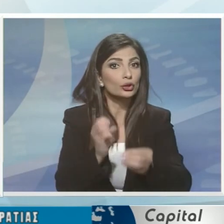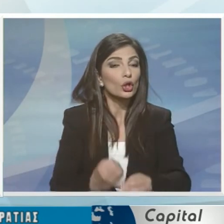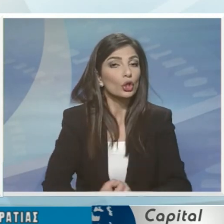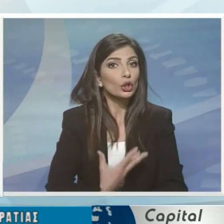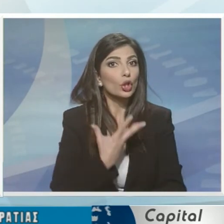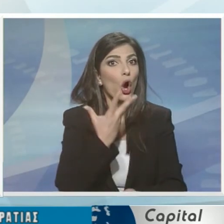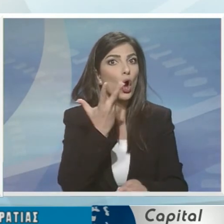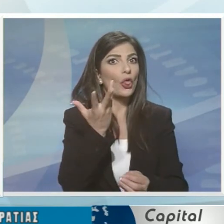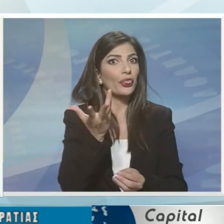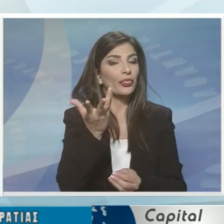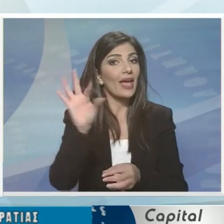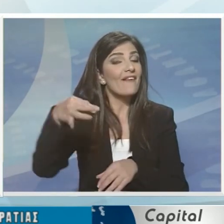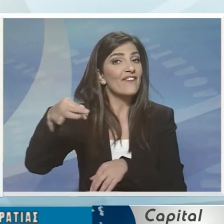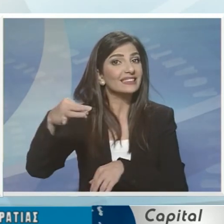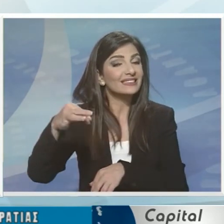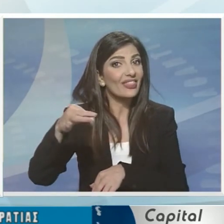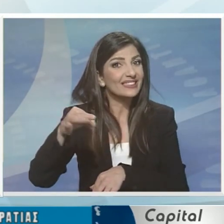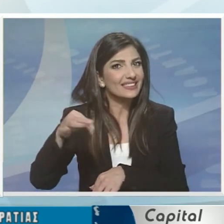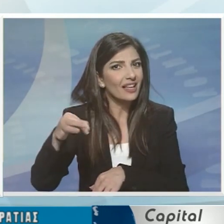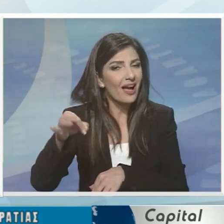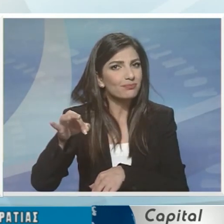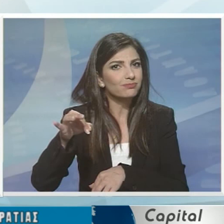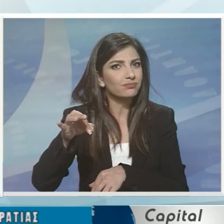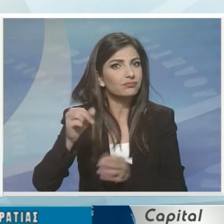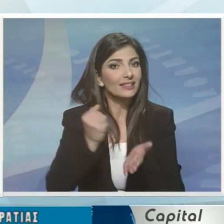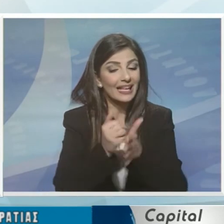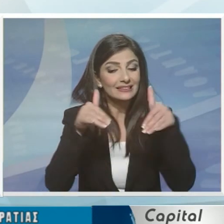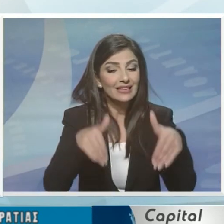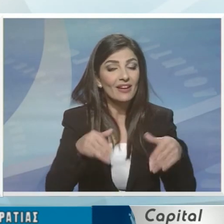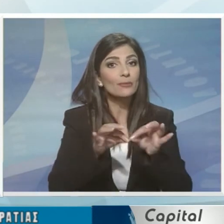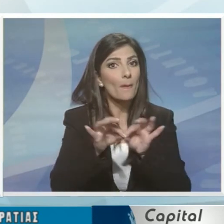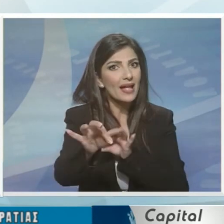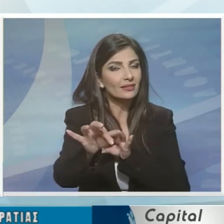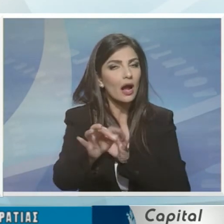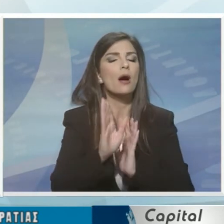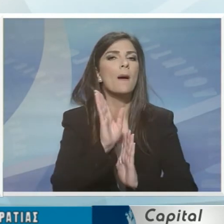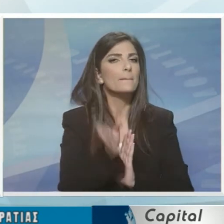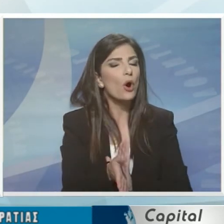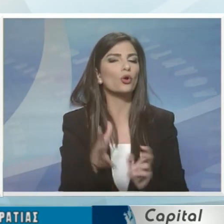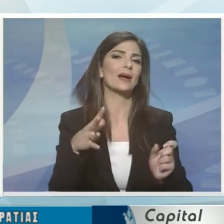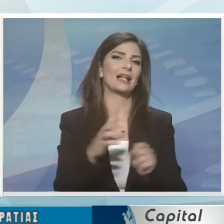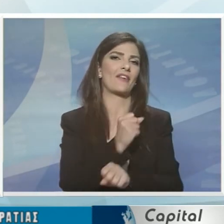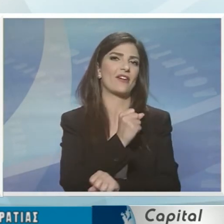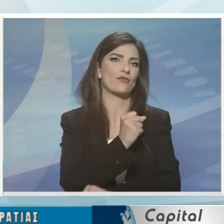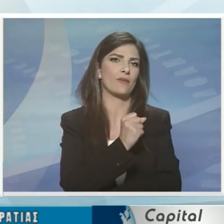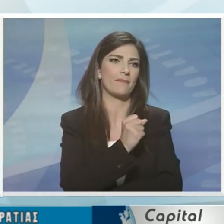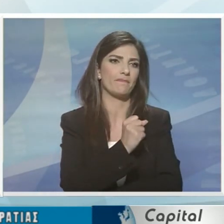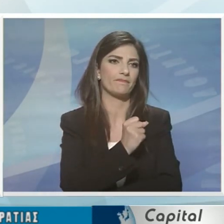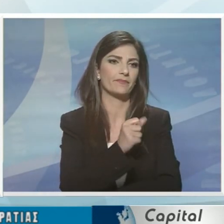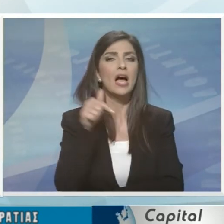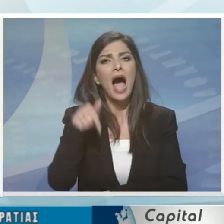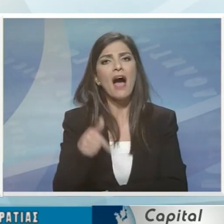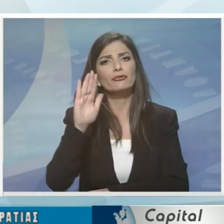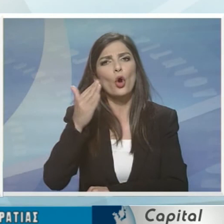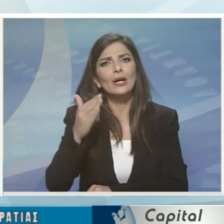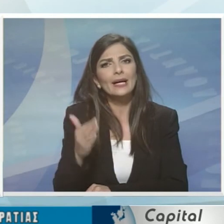που ως λαός επανειλημμένα έχουμε επιδείξει σε κρίσιμες στιγμές, θα πετύχουμε και τώρα ώστε να ξεπεραστεί